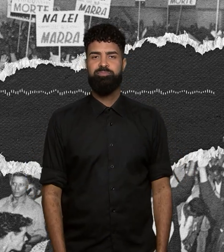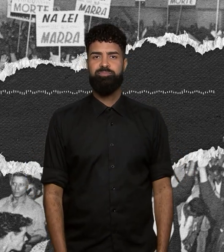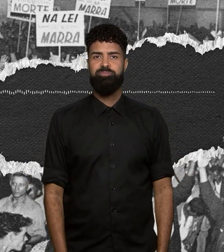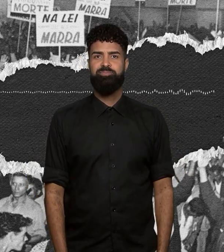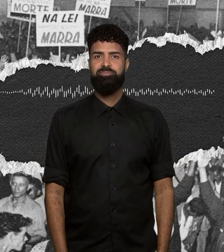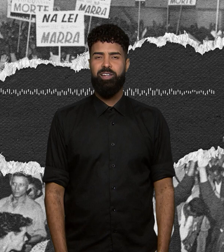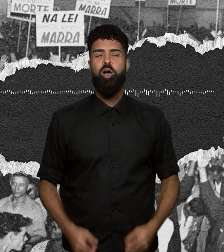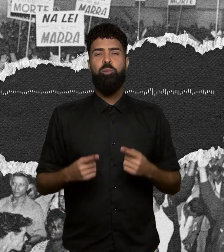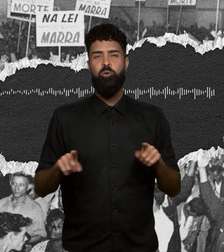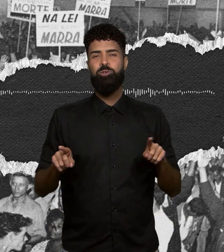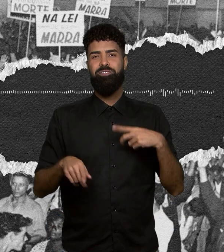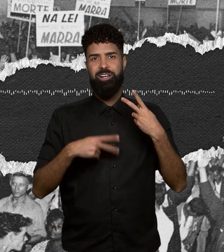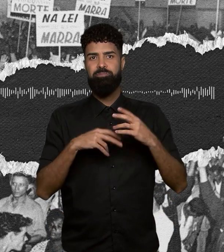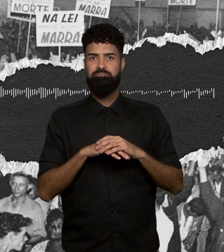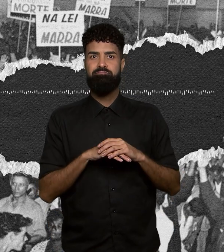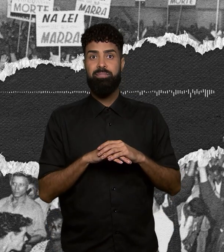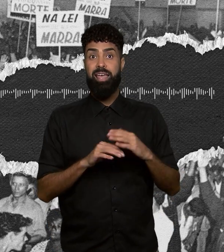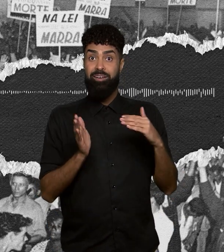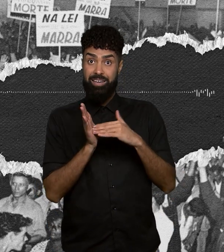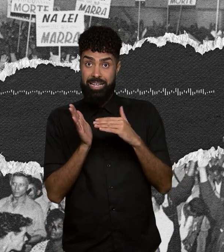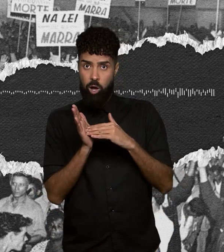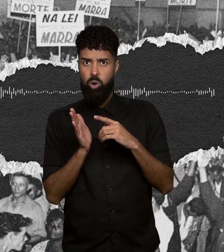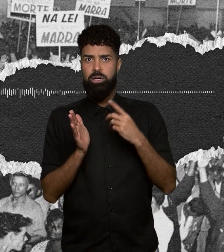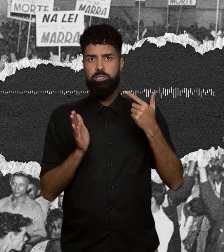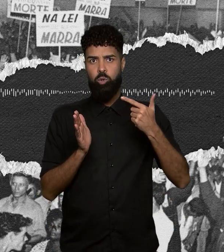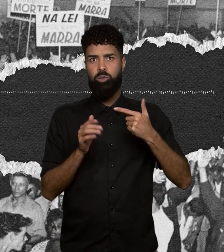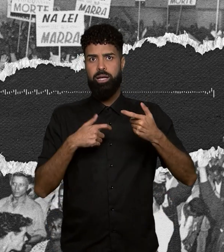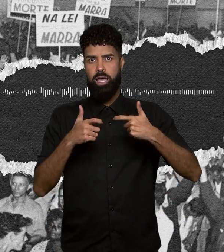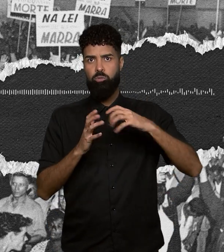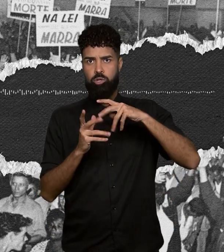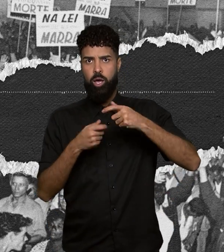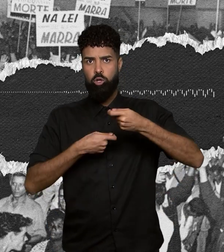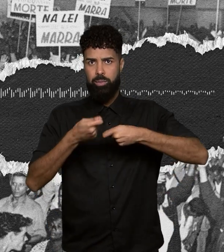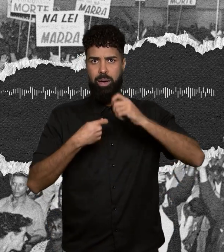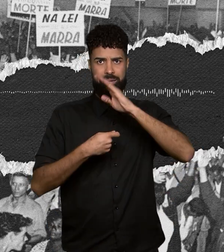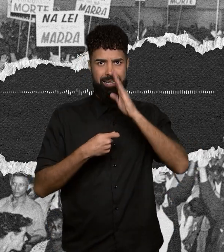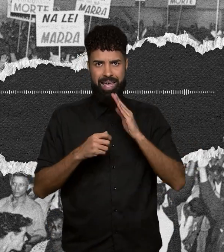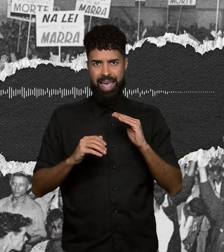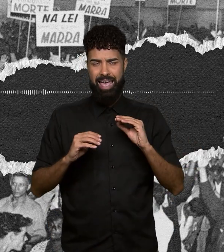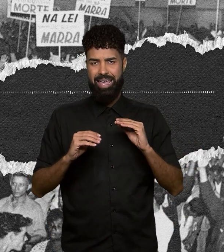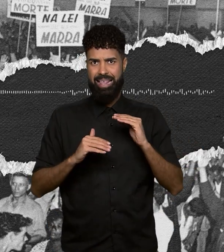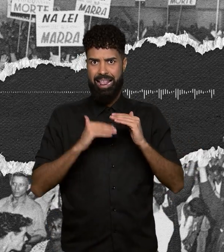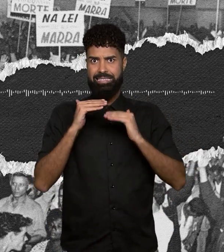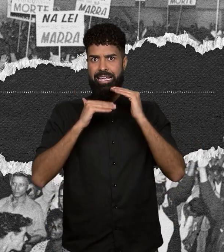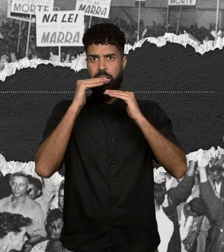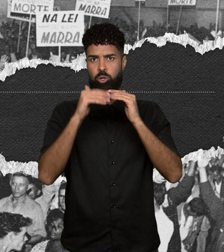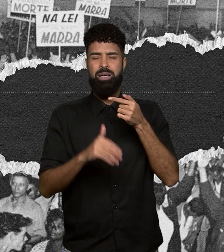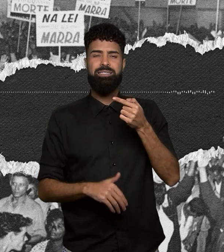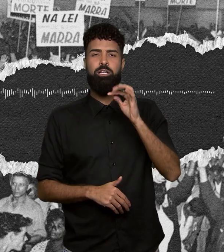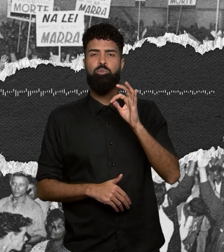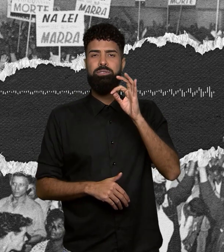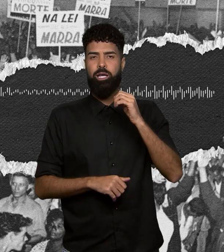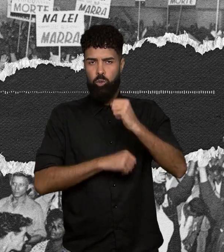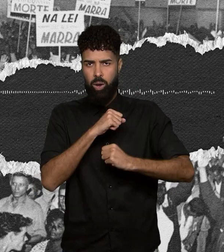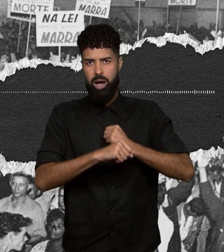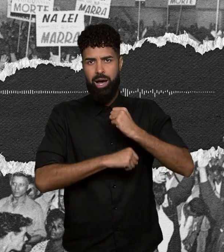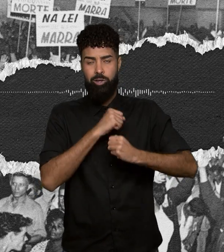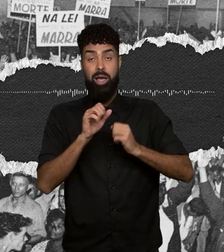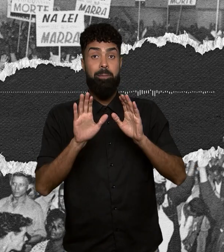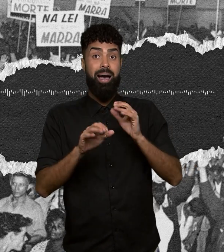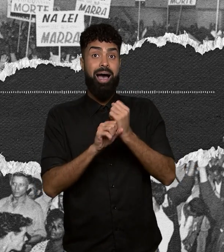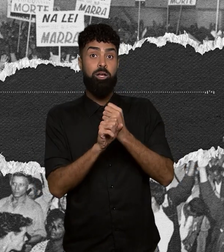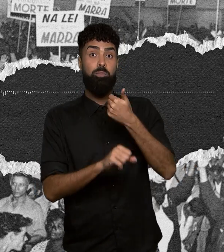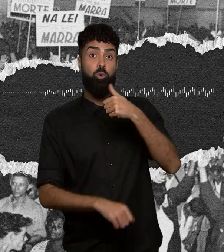cruzeiros desde o final da segunda guerra mundial a economia brasileira vinha crescendo uma média de 7% ao ano mas em